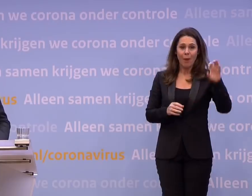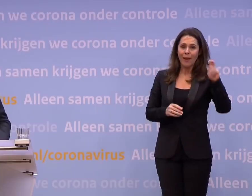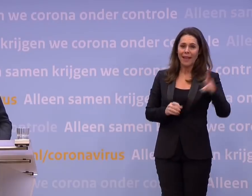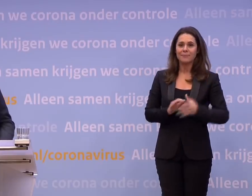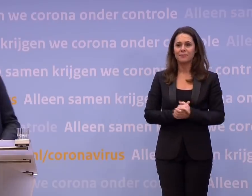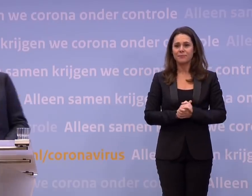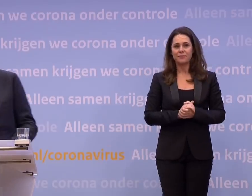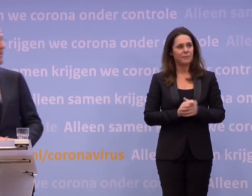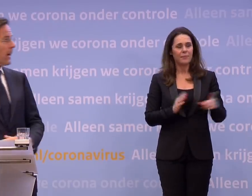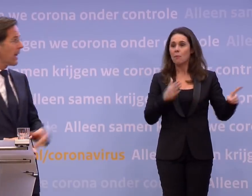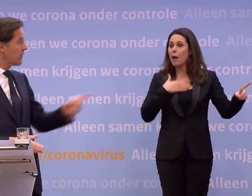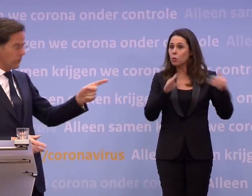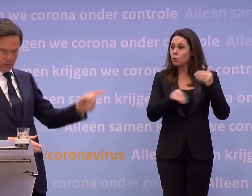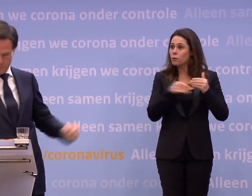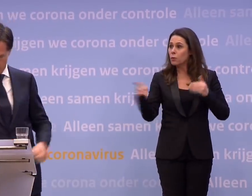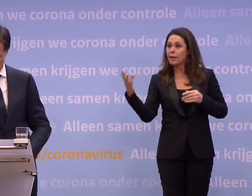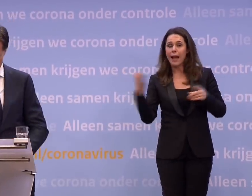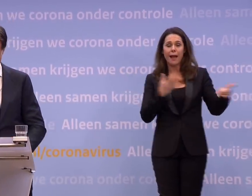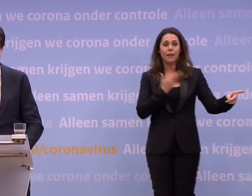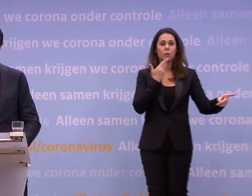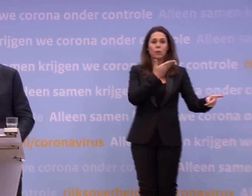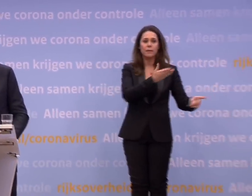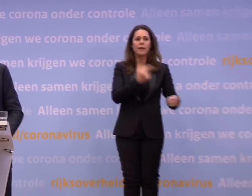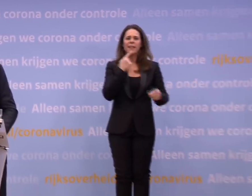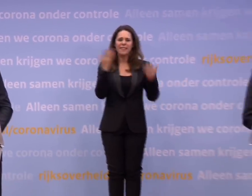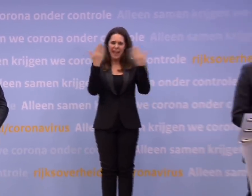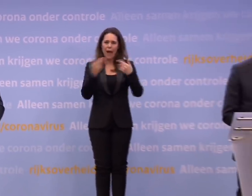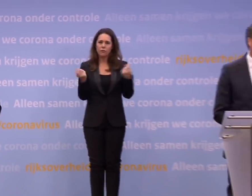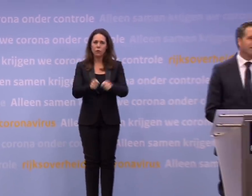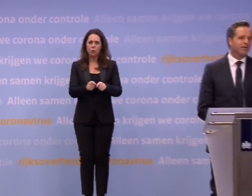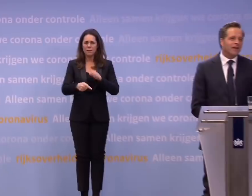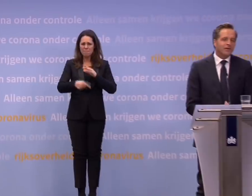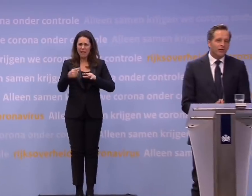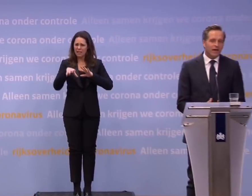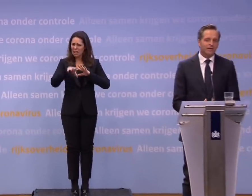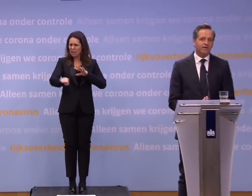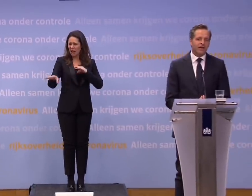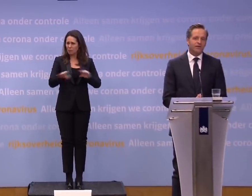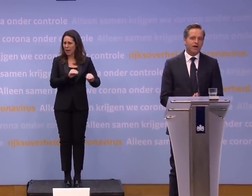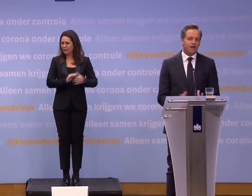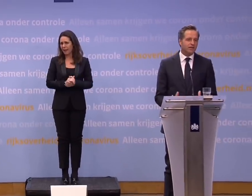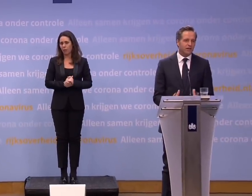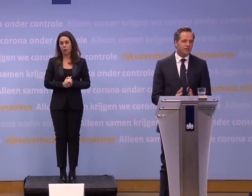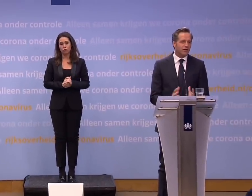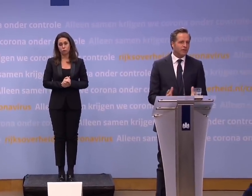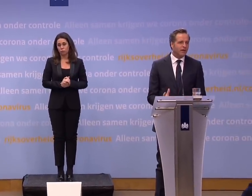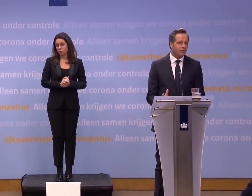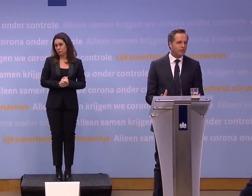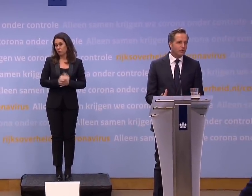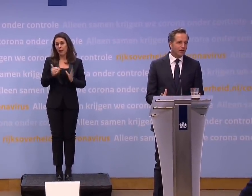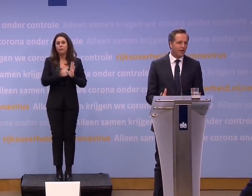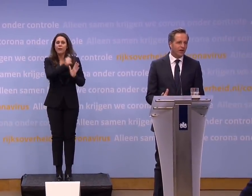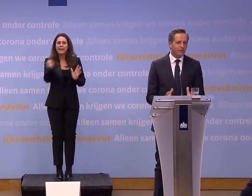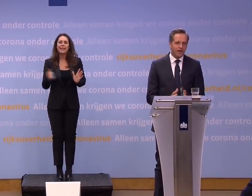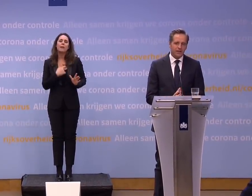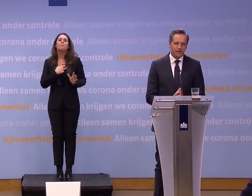Oké. Ik zag nog wat vragen, Hugo. Graag, Hugo. Je noemt de avondklok de meest ingrijpende maatregelen, maar ik vind toch echt in de weging van alles, en dat zal voor iedereen